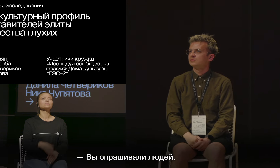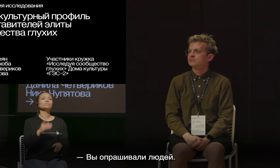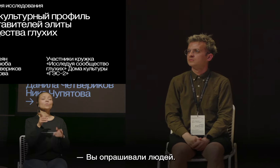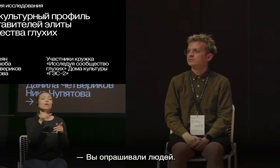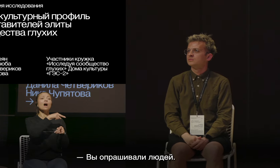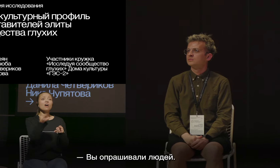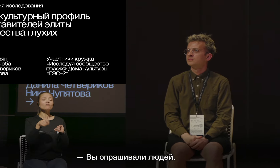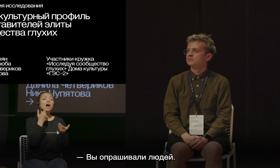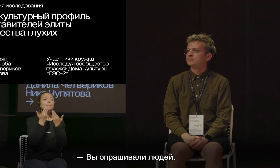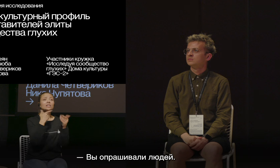Вы опрашивали людей,